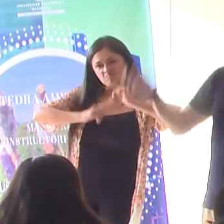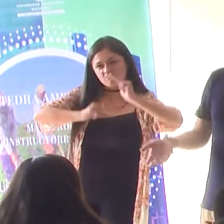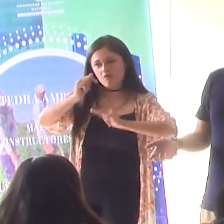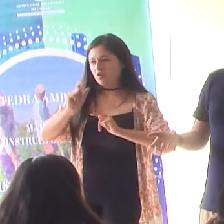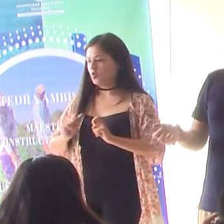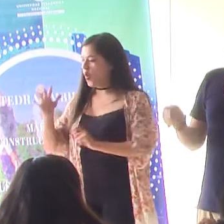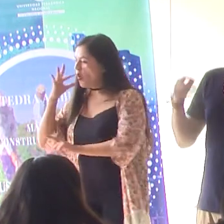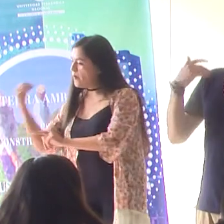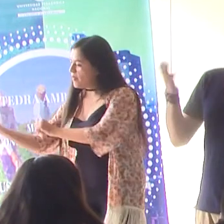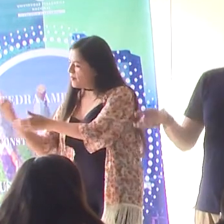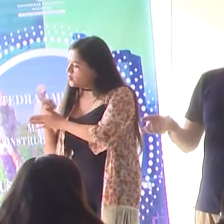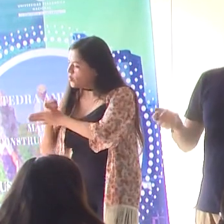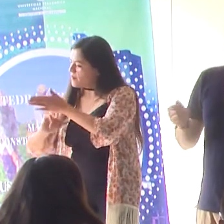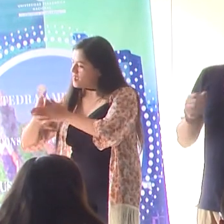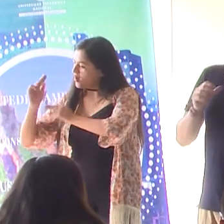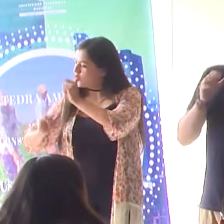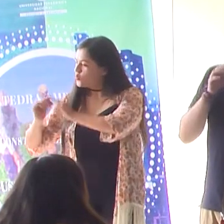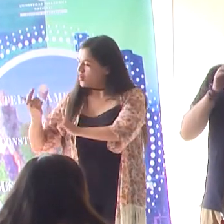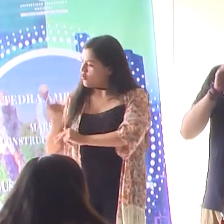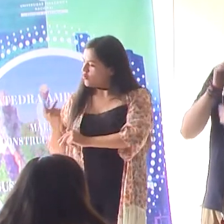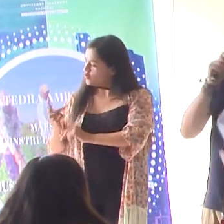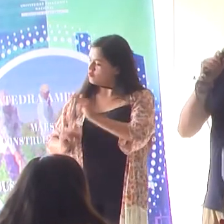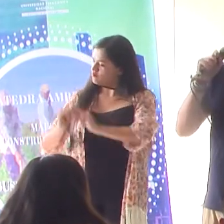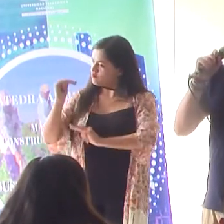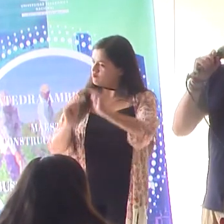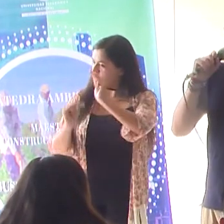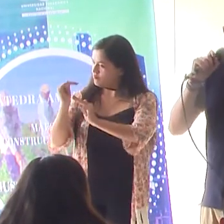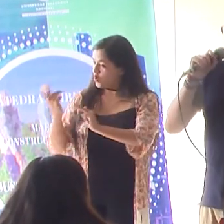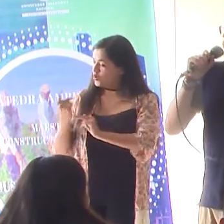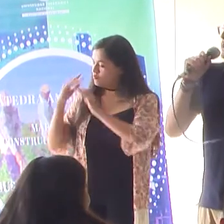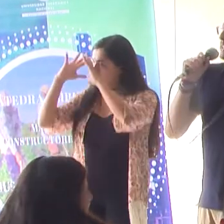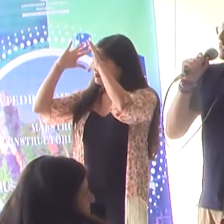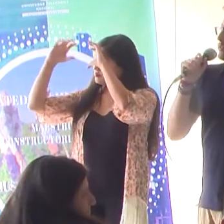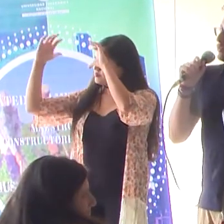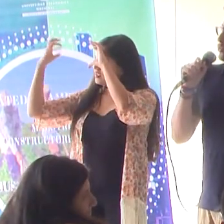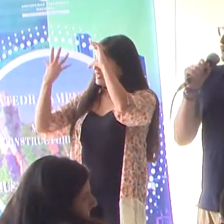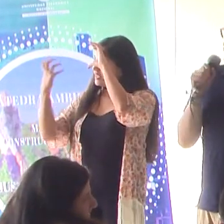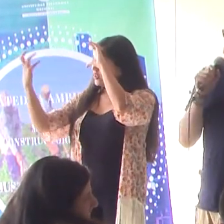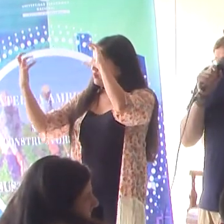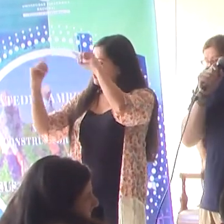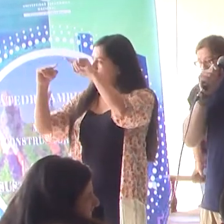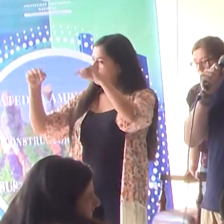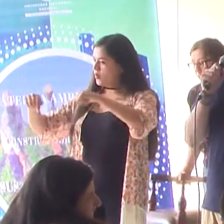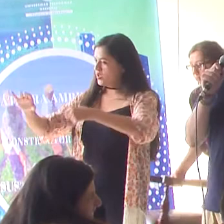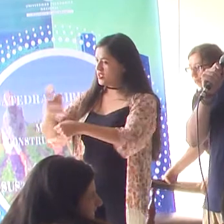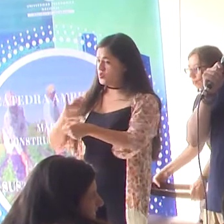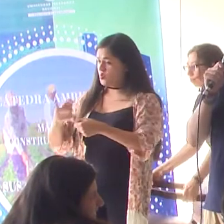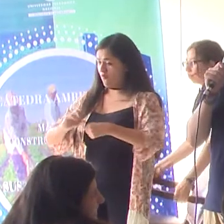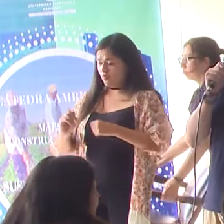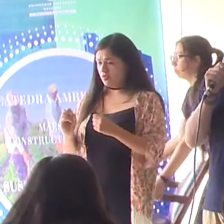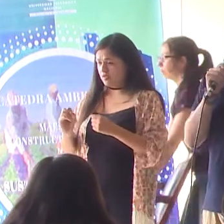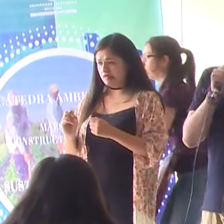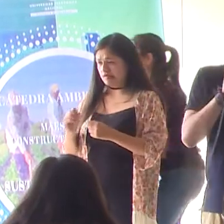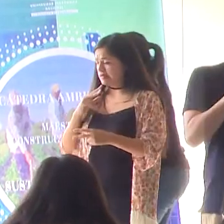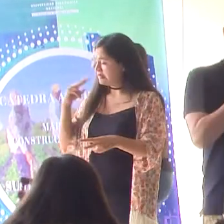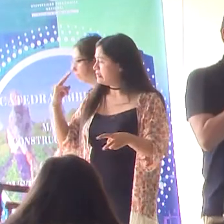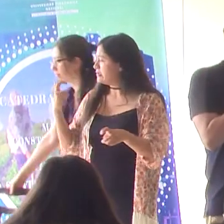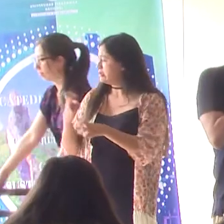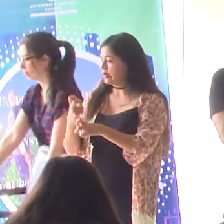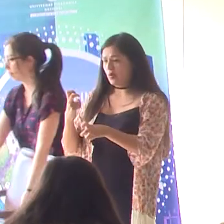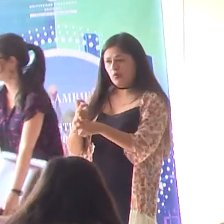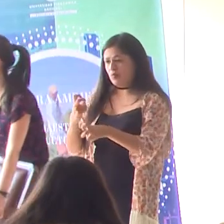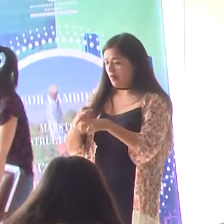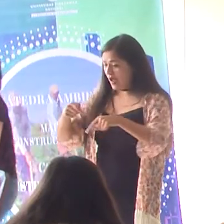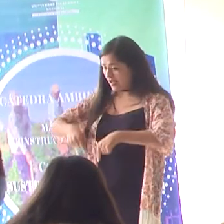la obra todo si ese es mi sueño pero en una ciudad como ésta pues es muy difícil es muy muy muy difícil